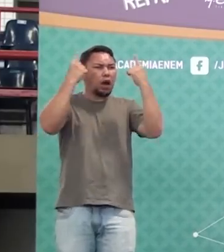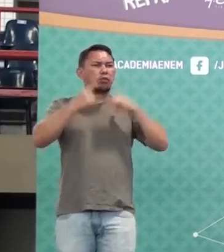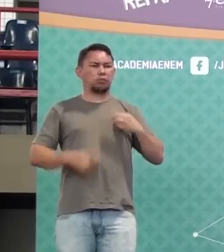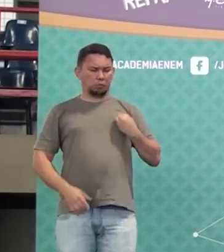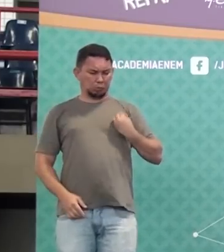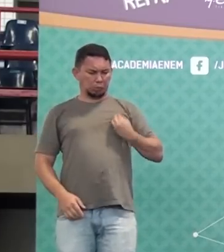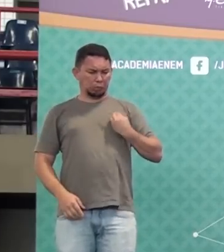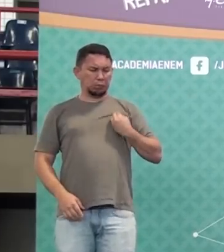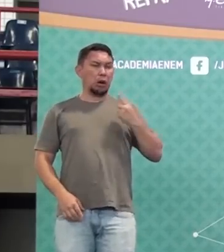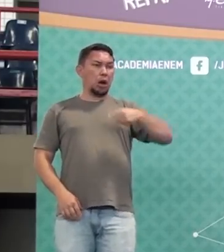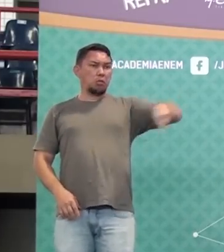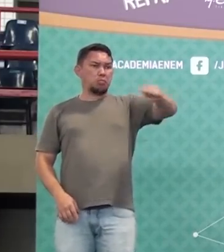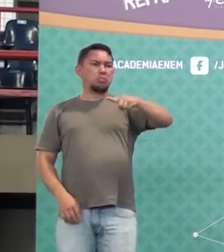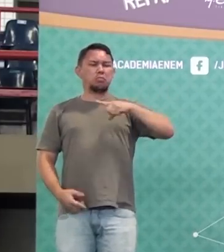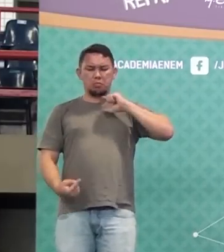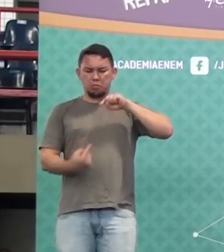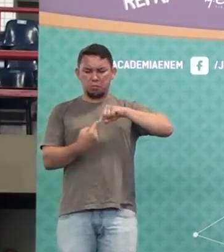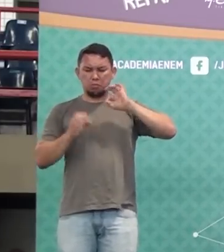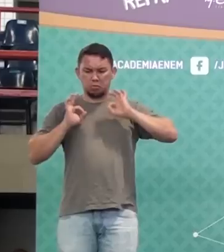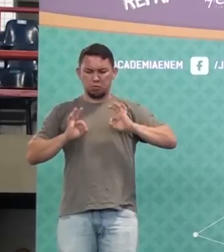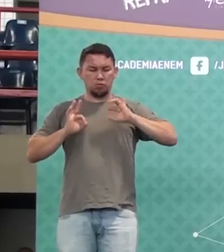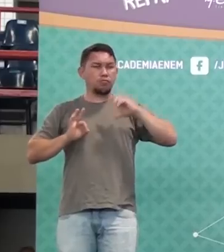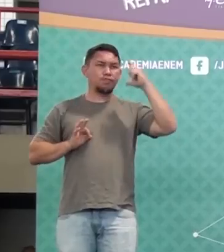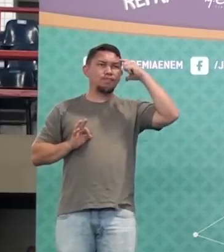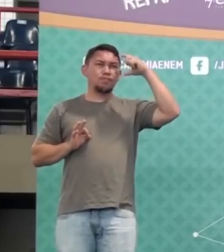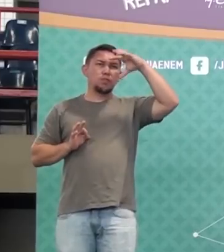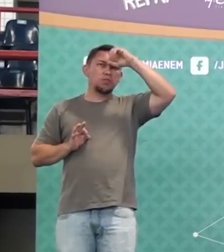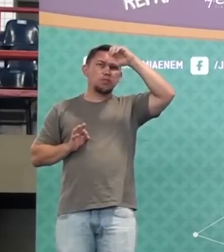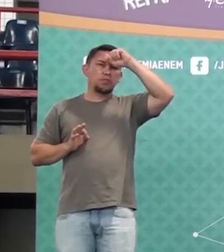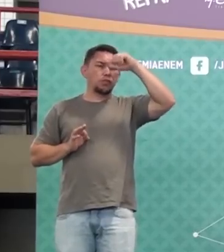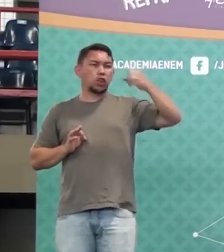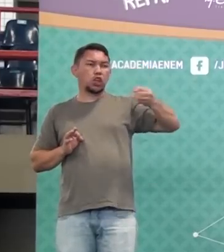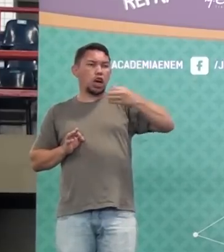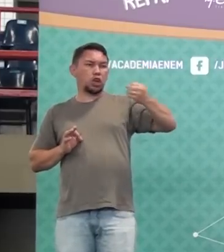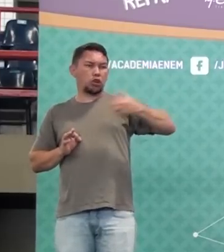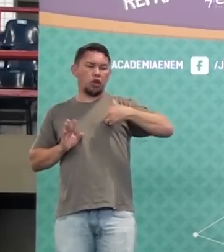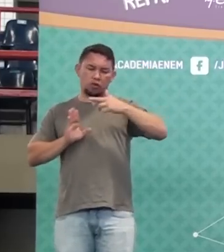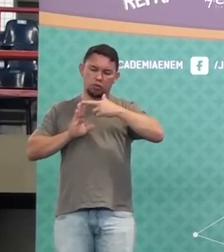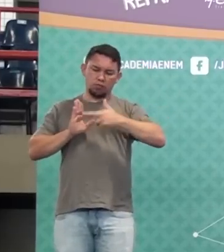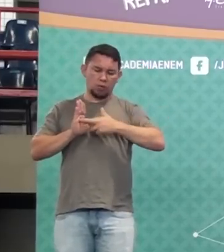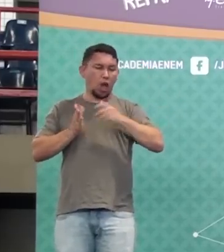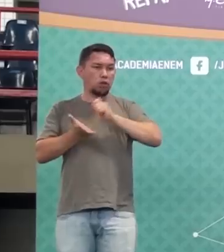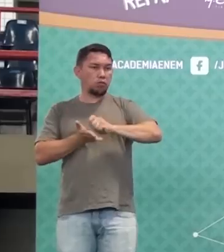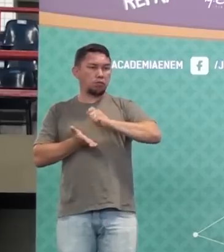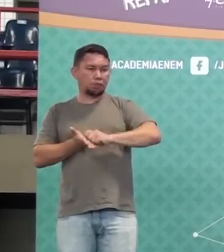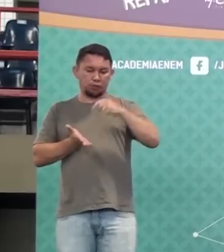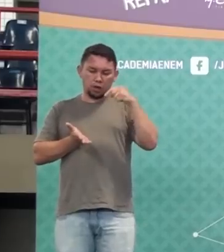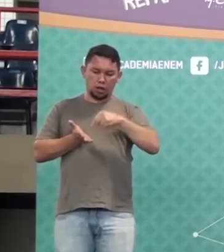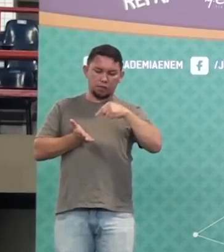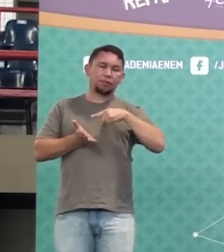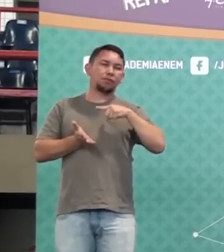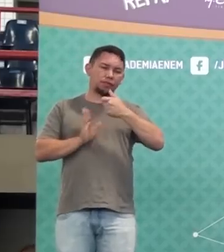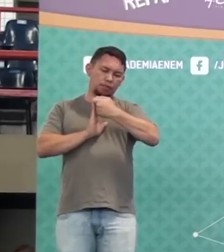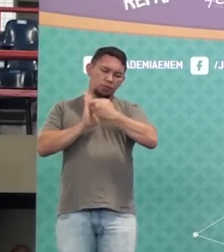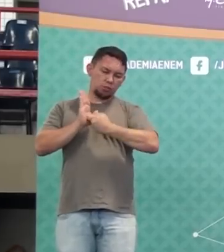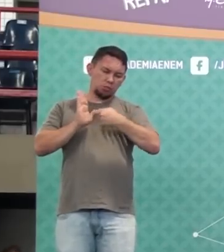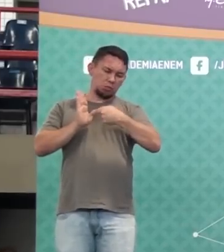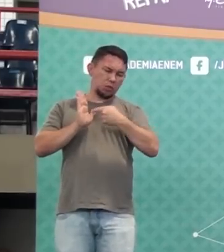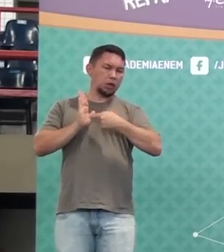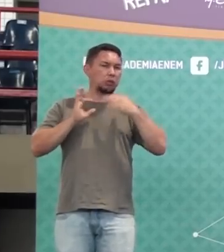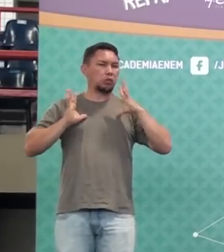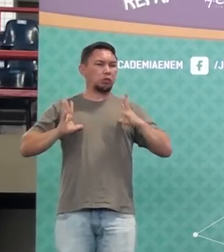é necessário que vocês estejam inteirados das novas regras para fazer bem,